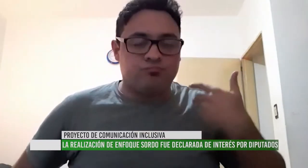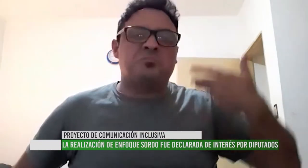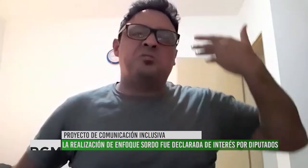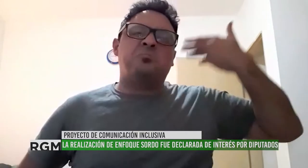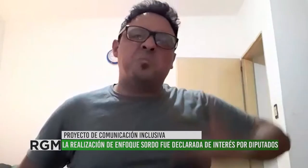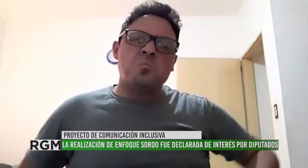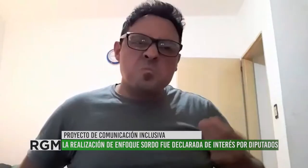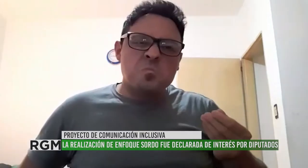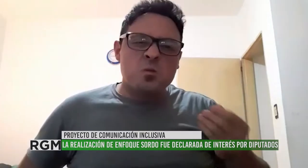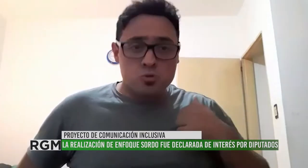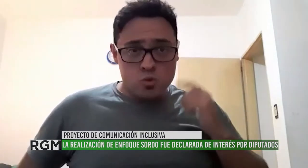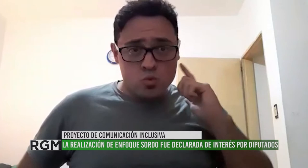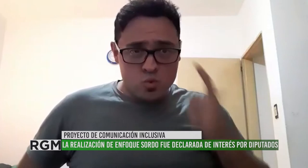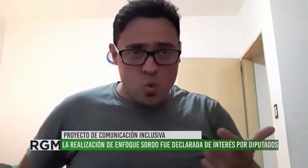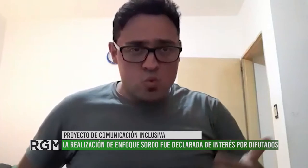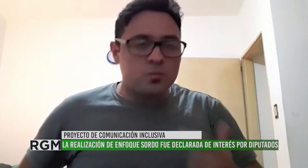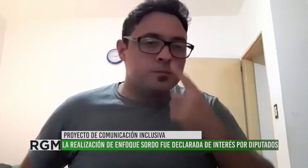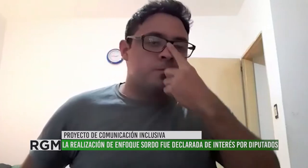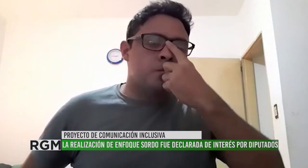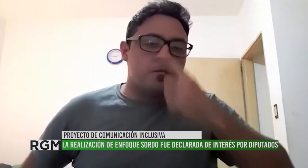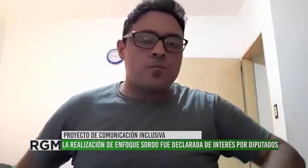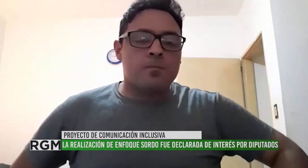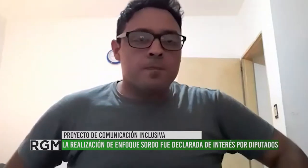esta. Yo soy una persona sorda